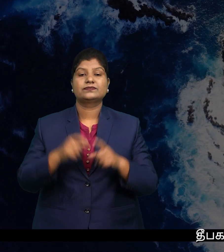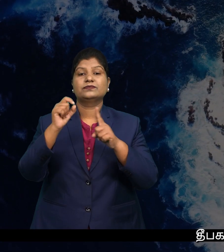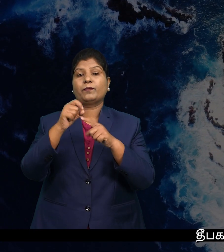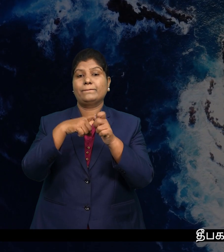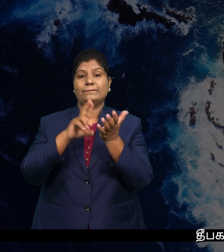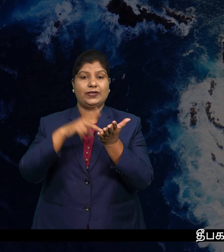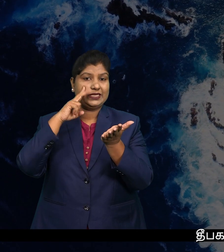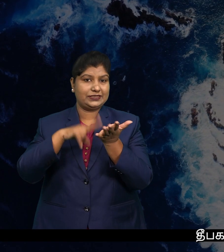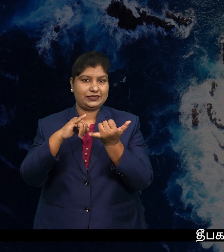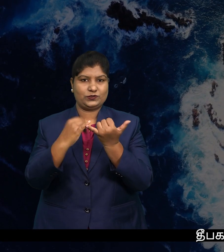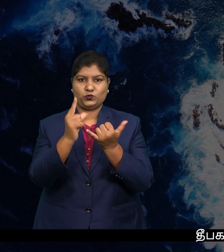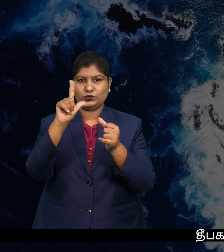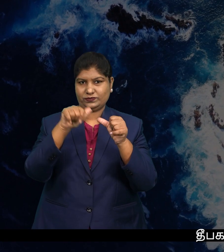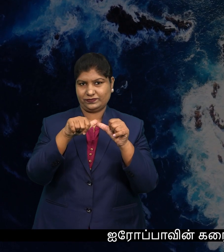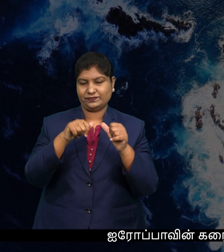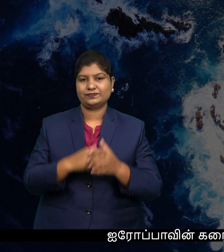தீபகற்பங்கள்.